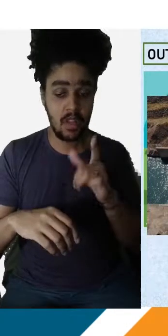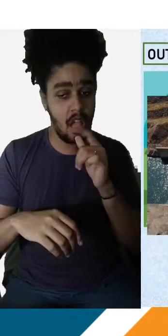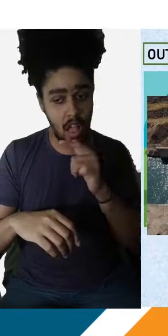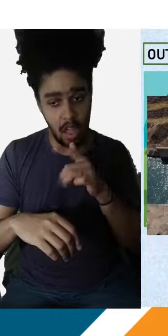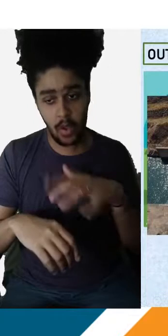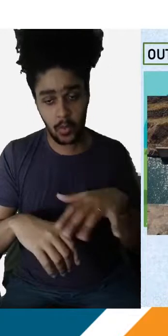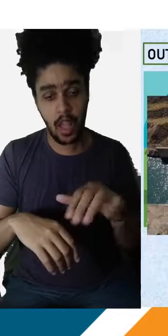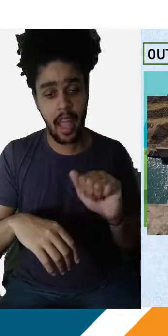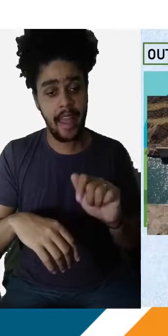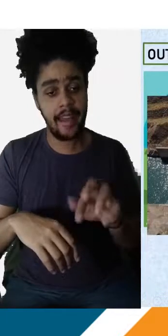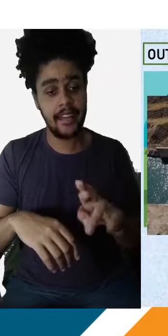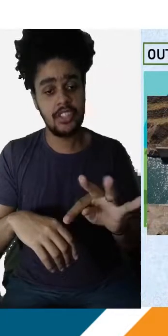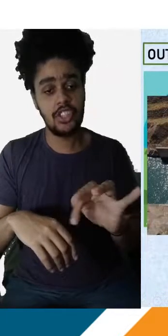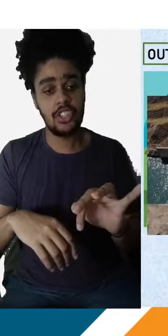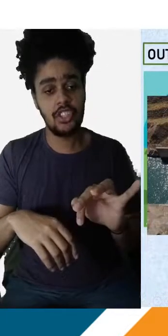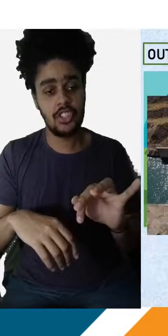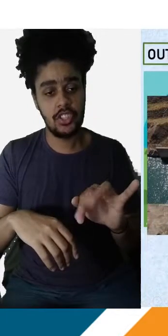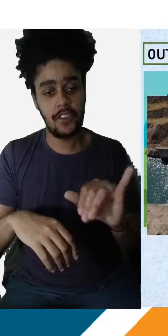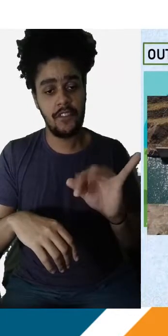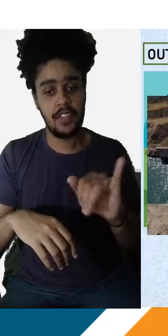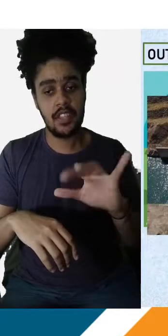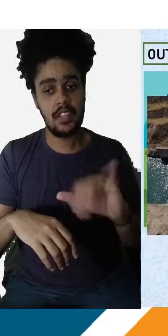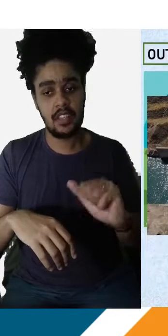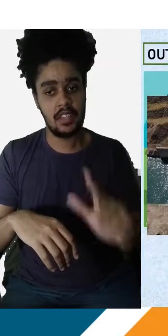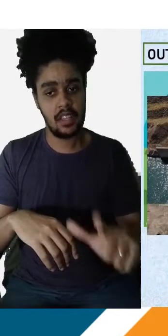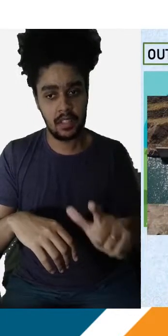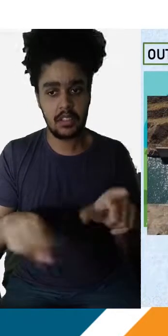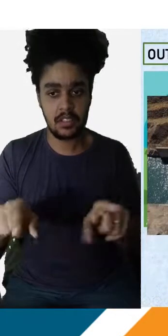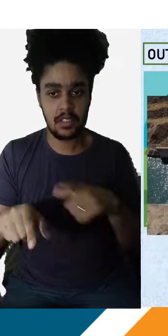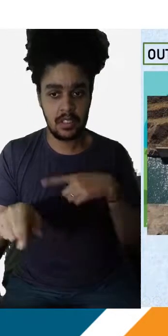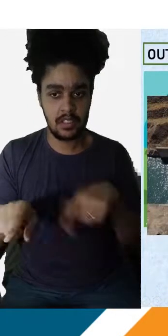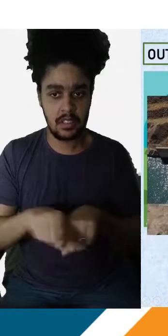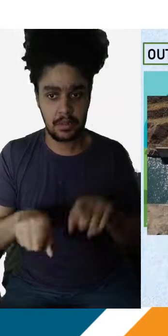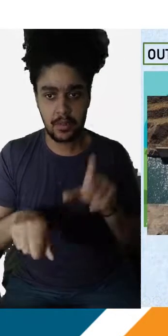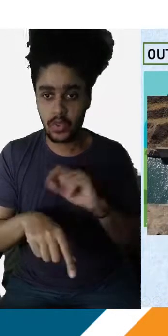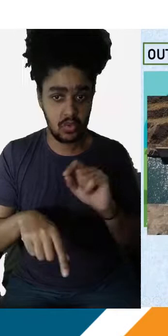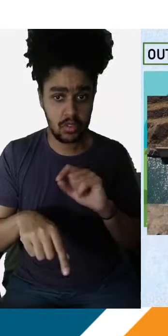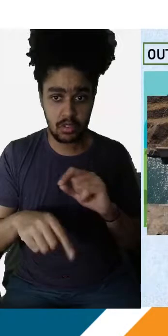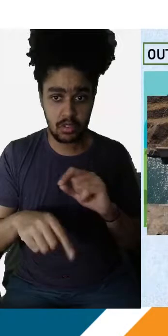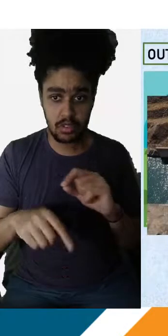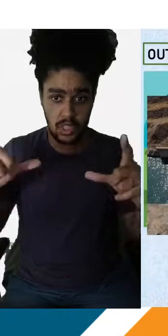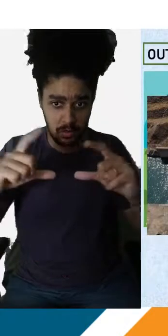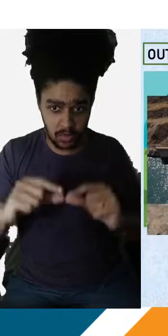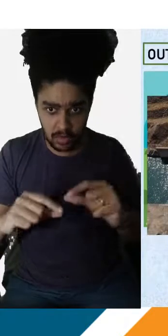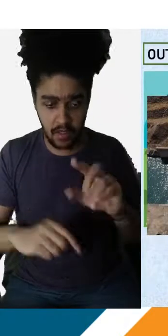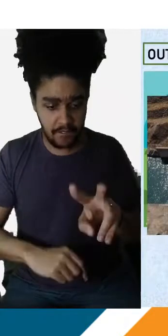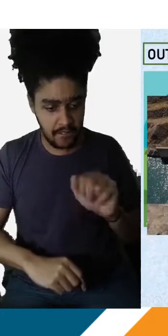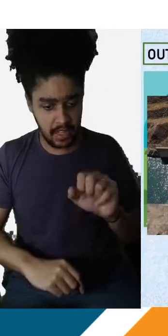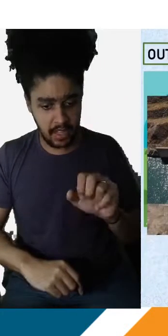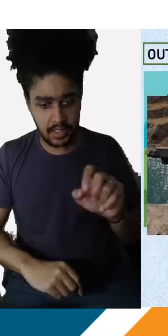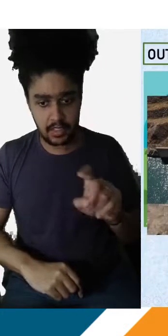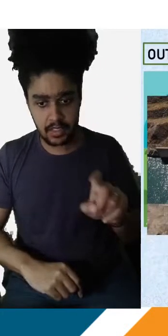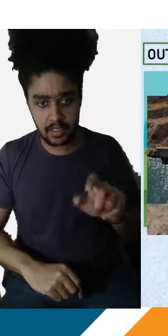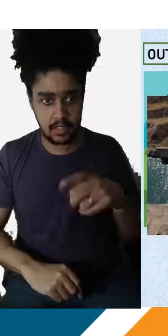de um lago artificial. Além disso, nós temos o quê? Nós temos a redução da vazão do